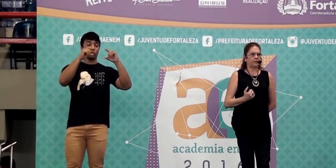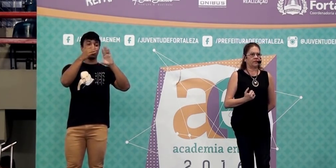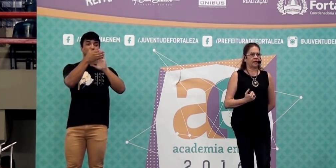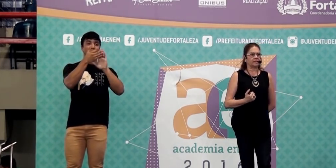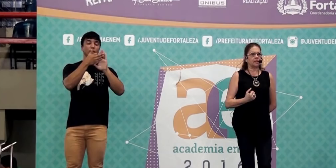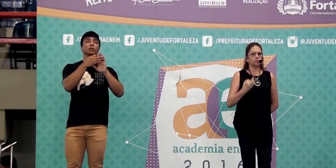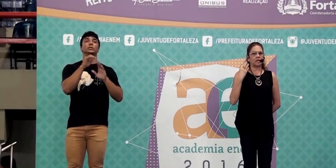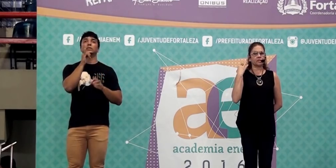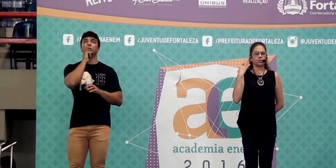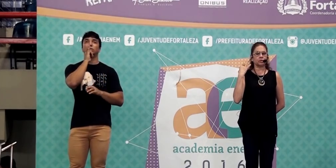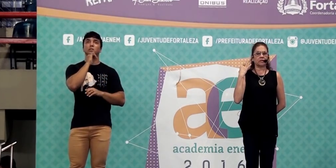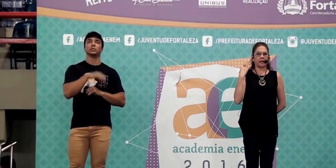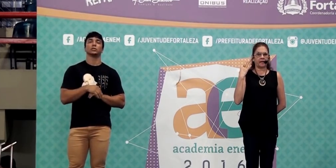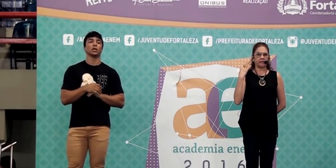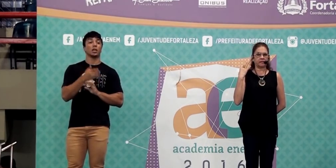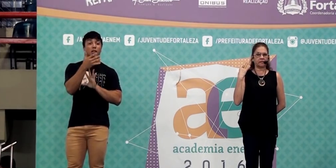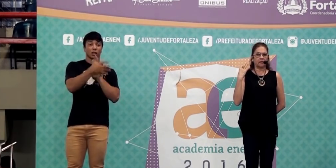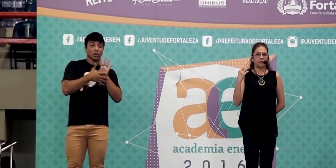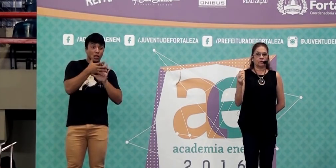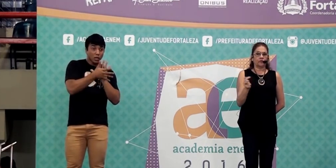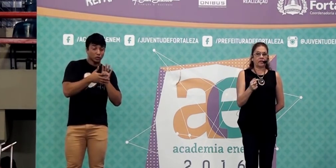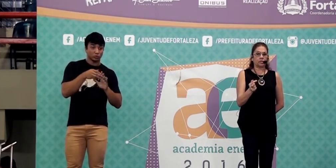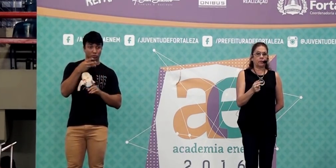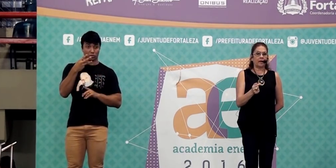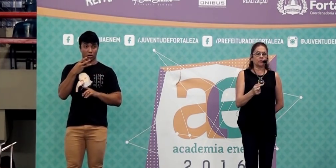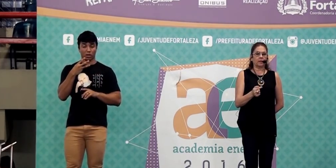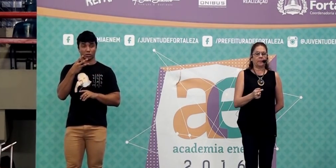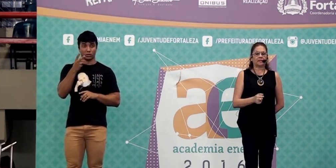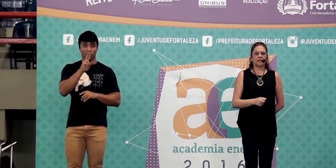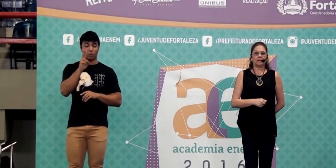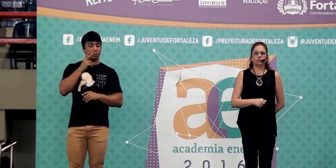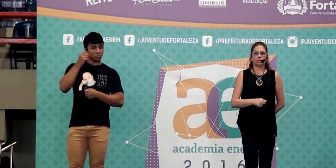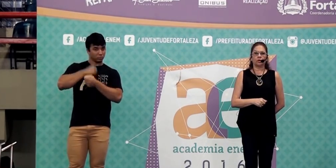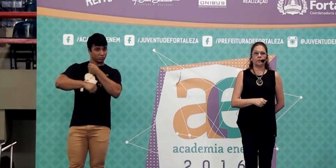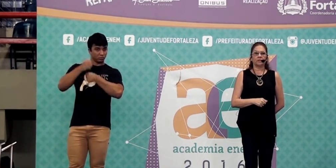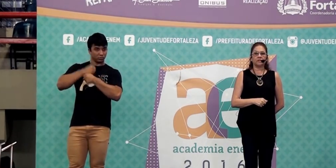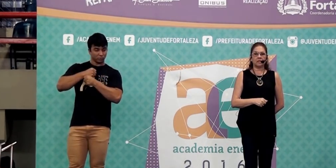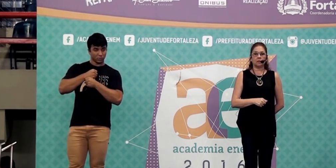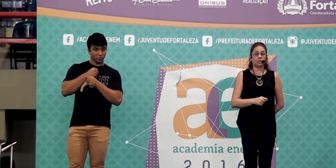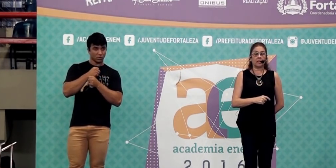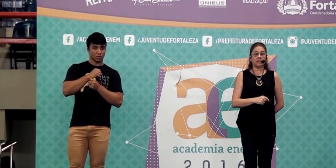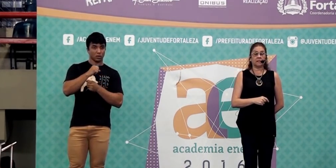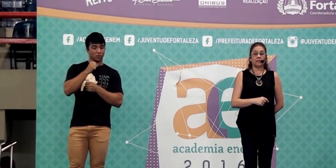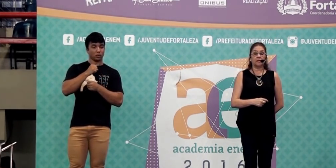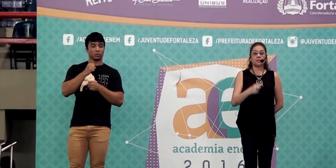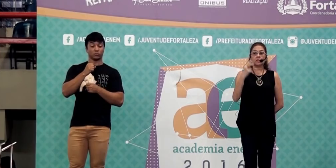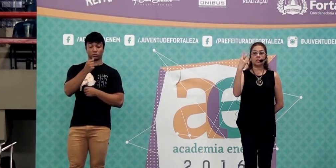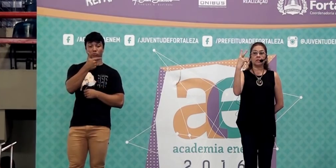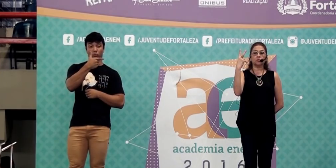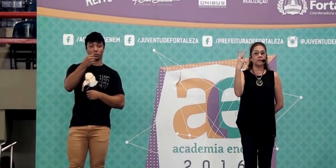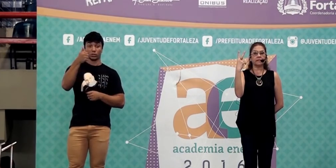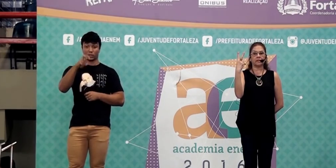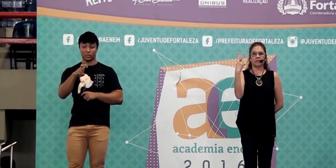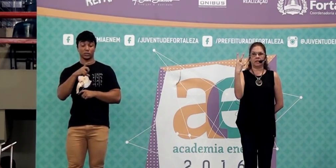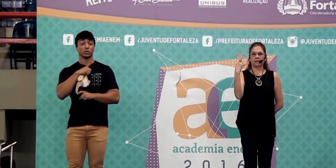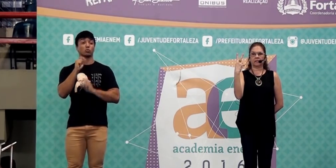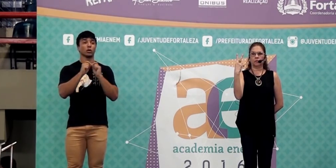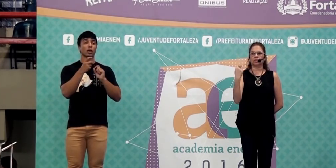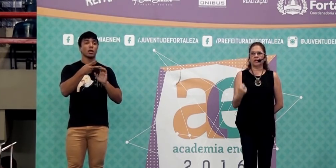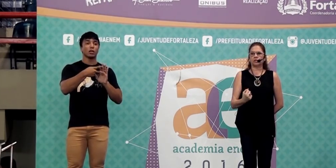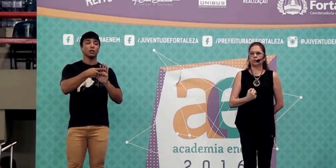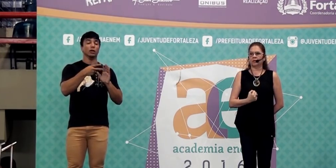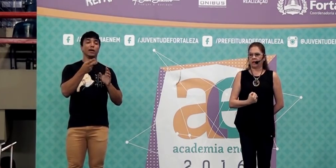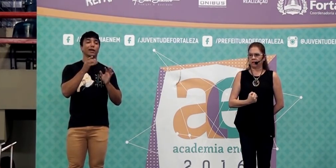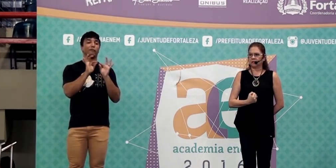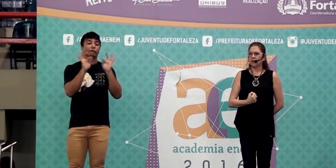de exemplificação, o texto 3 do vestibular do ano passado, de 2015, só tinha 2 linhas,